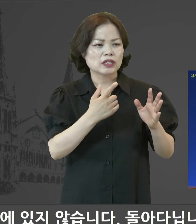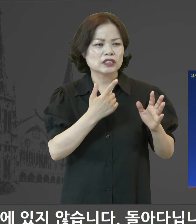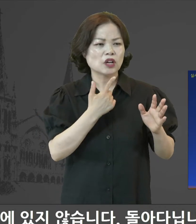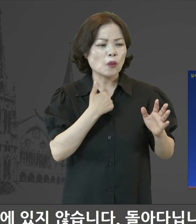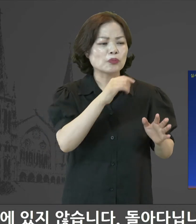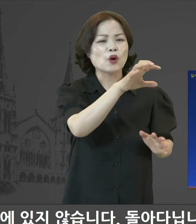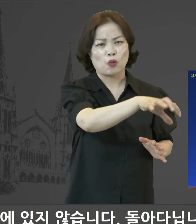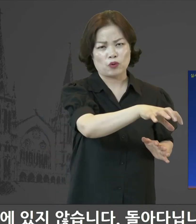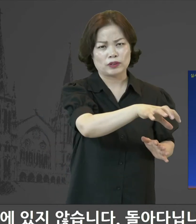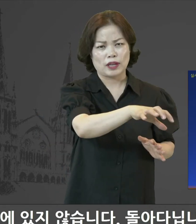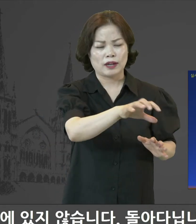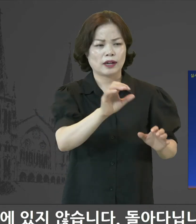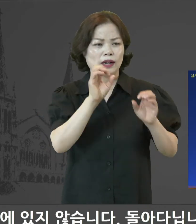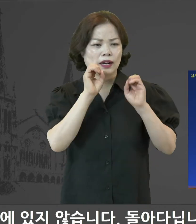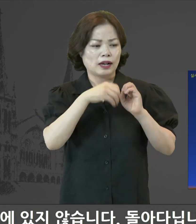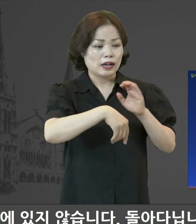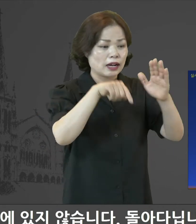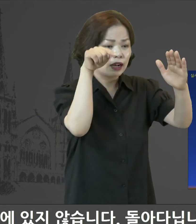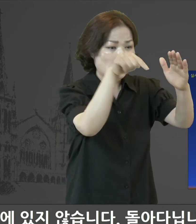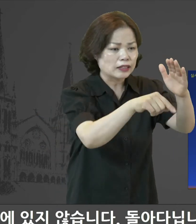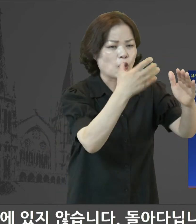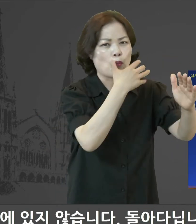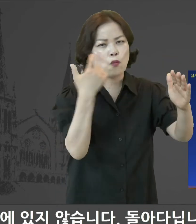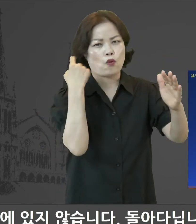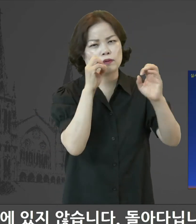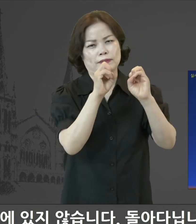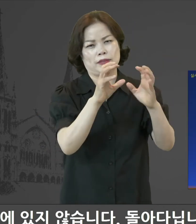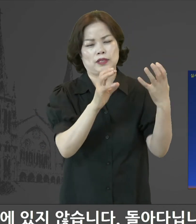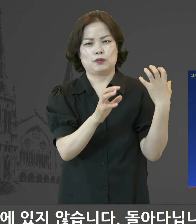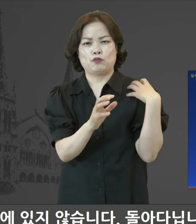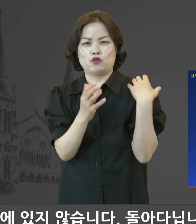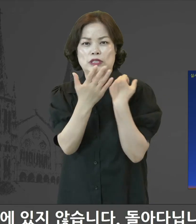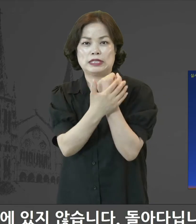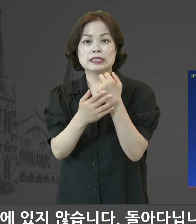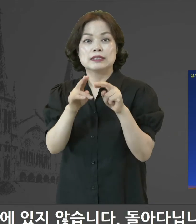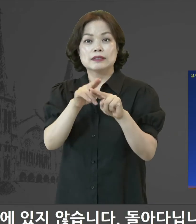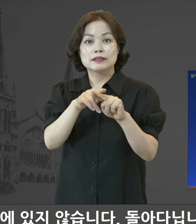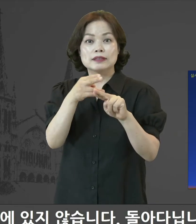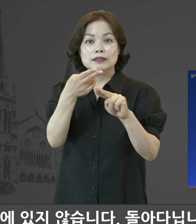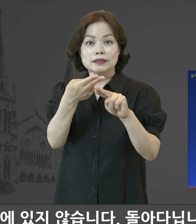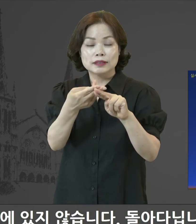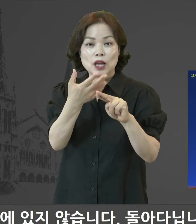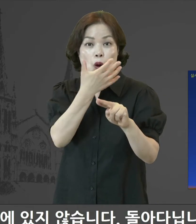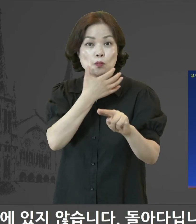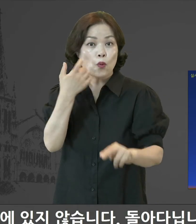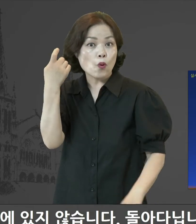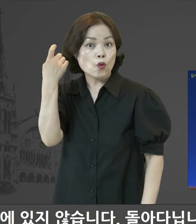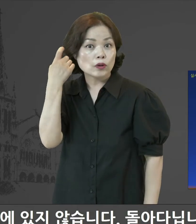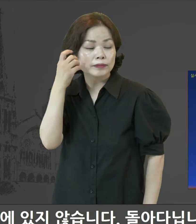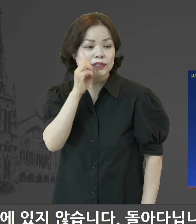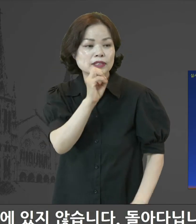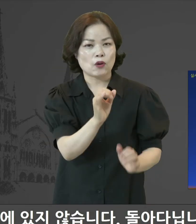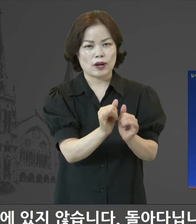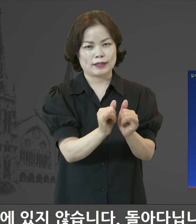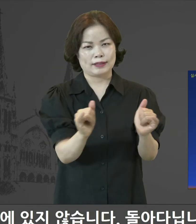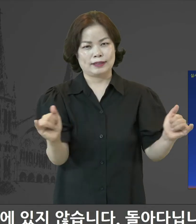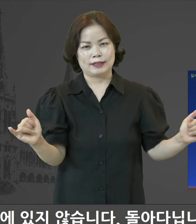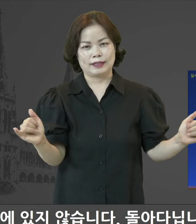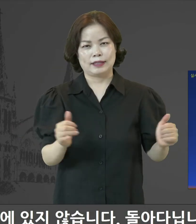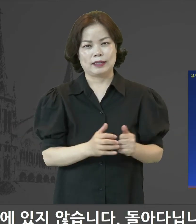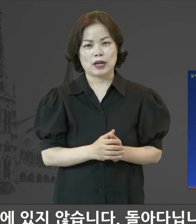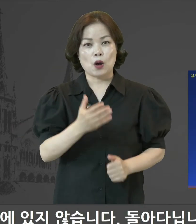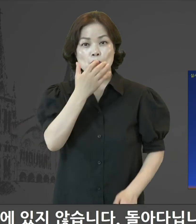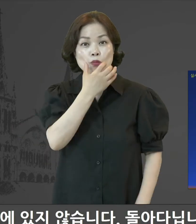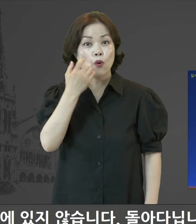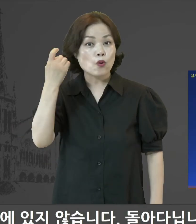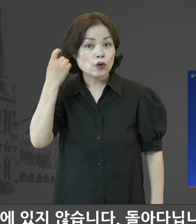곳에 가서 복음을 전하는 그런 그 직분과 은사를 받았습니다. 복음 전하는 자는